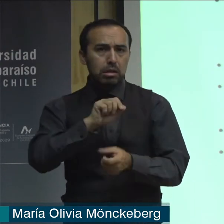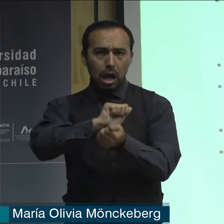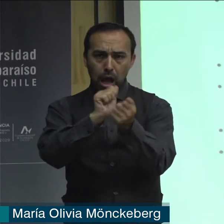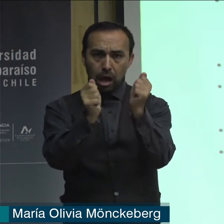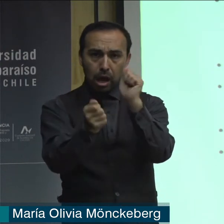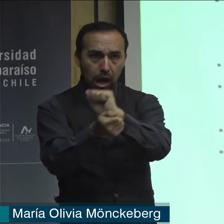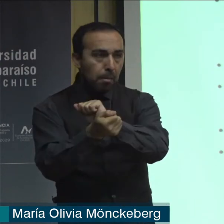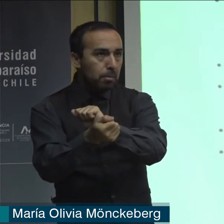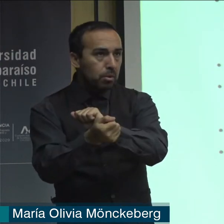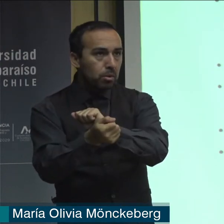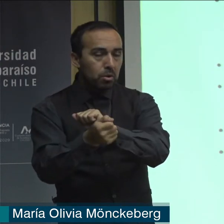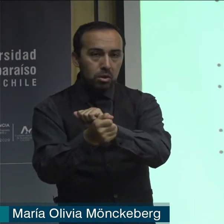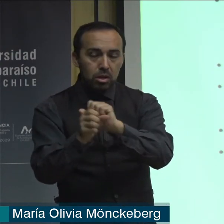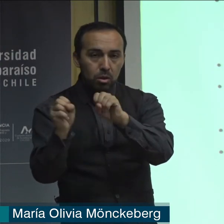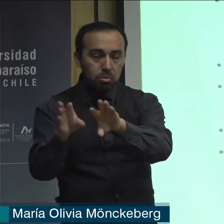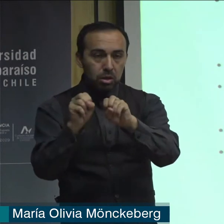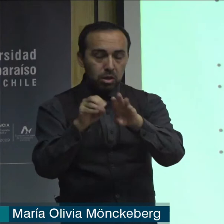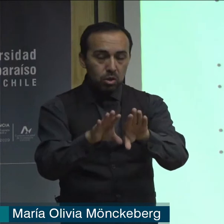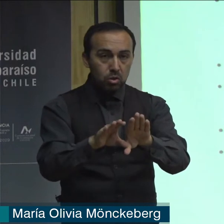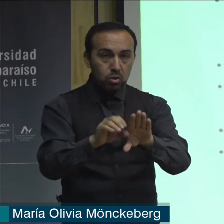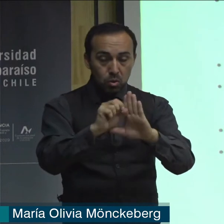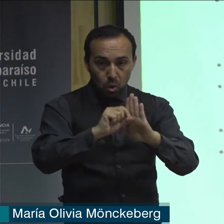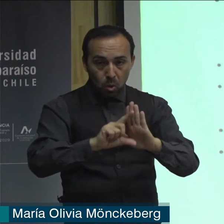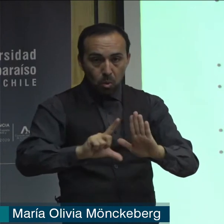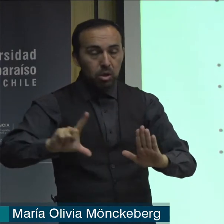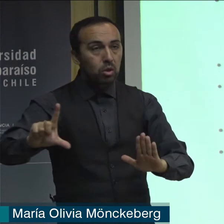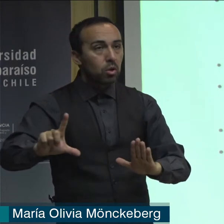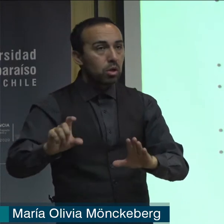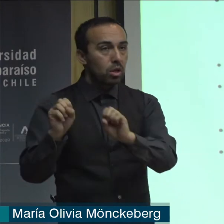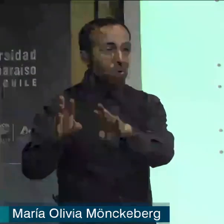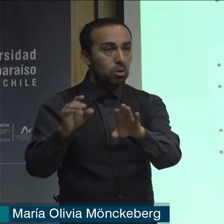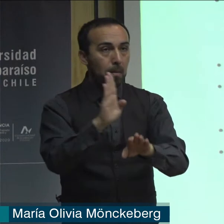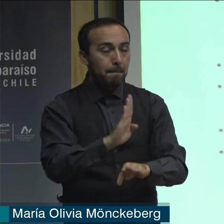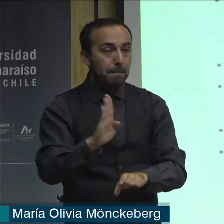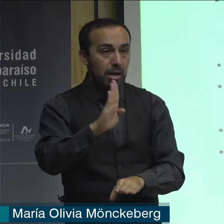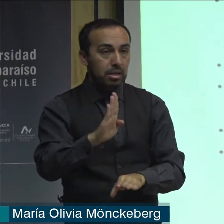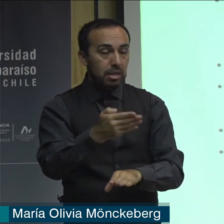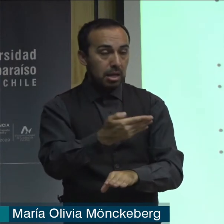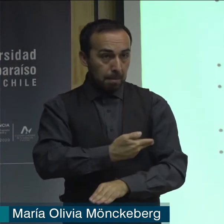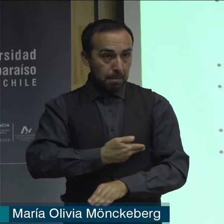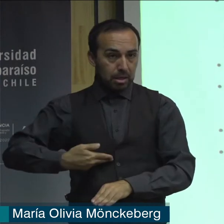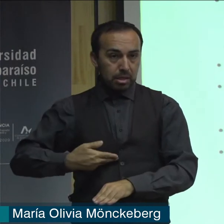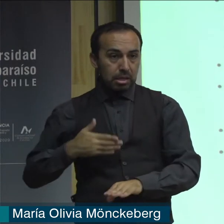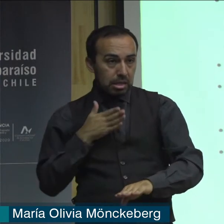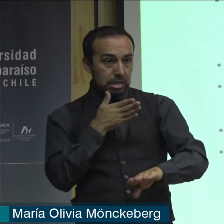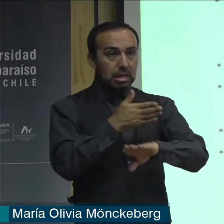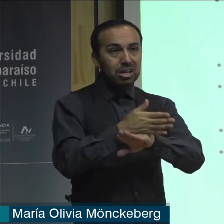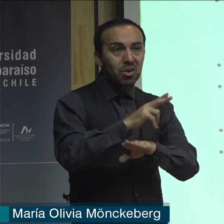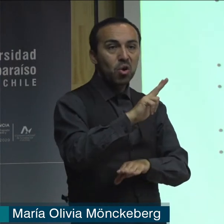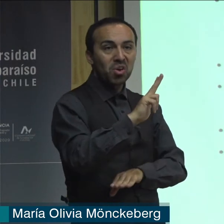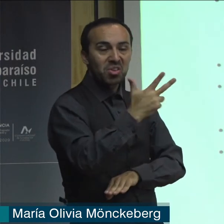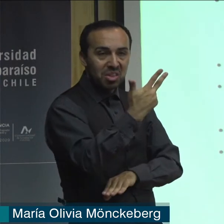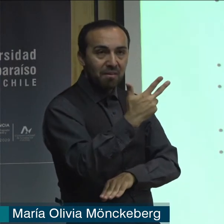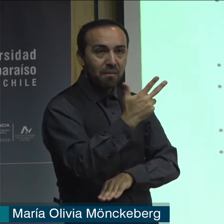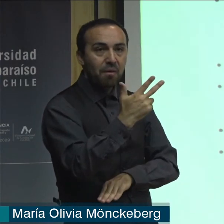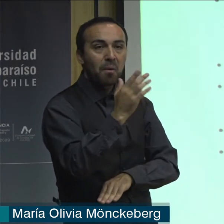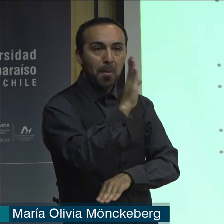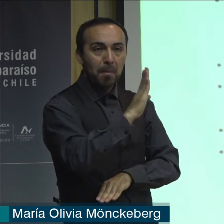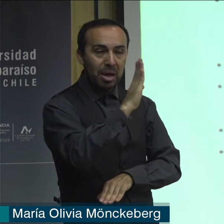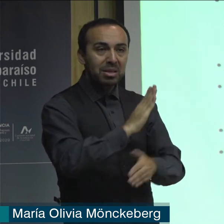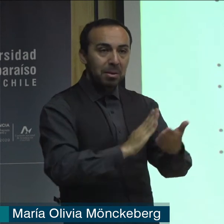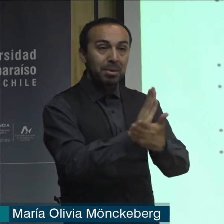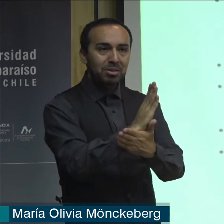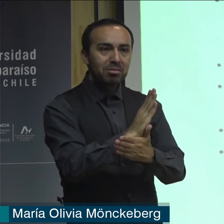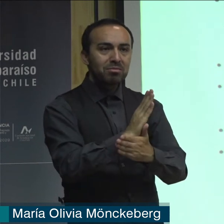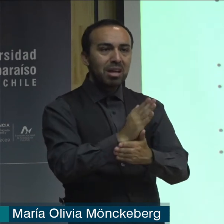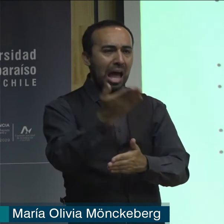significativa aumentó la educación básica y media llegó el octavo básico a ser